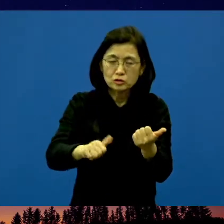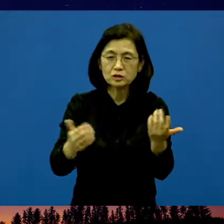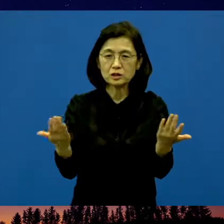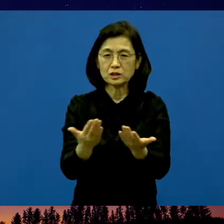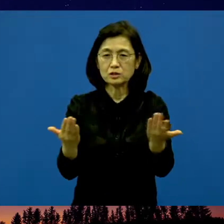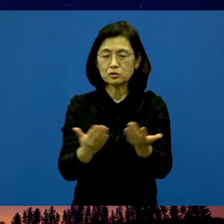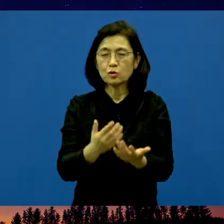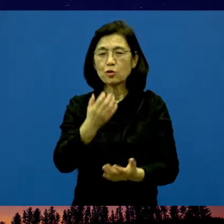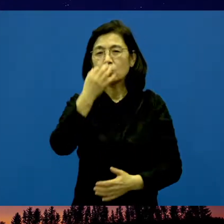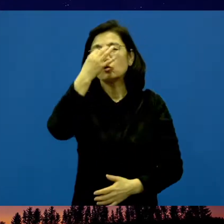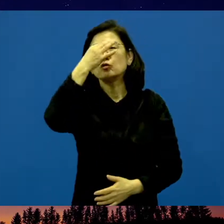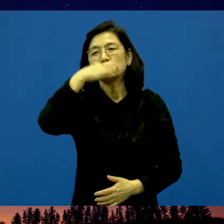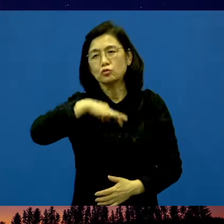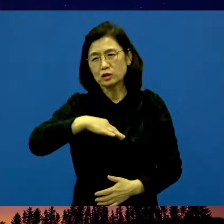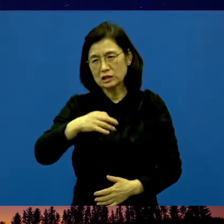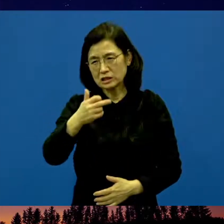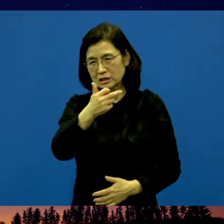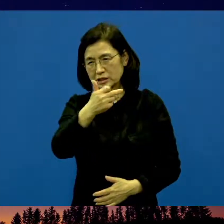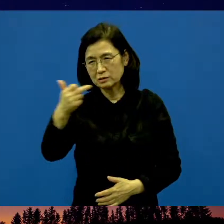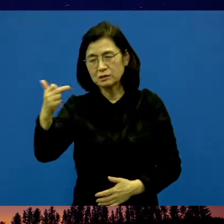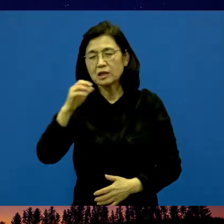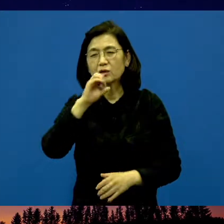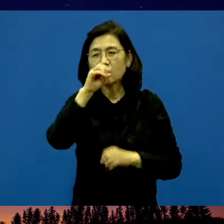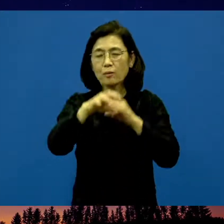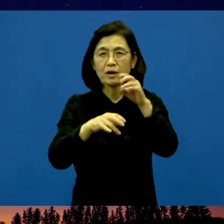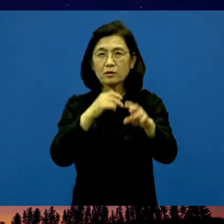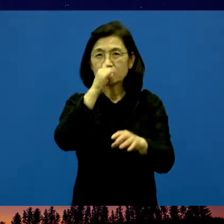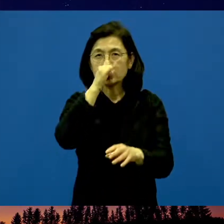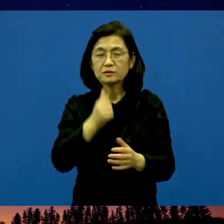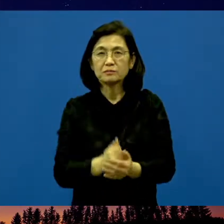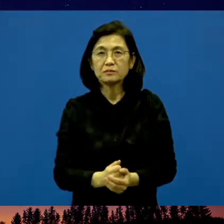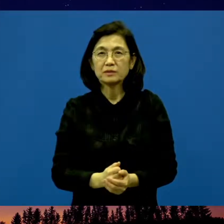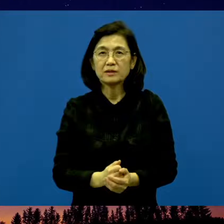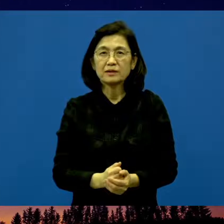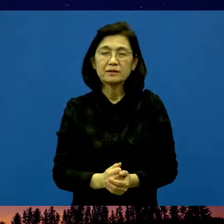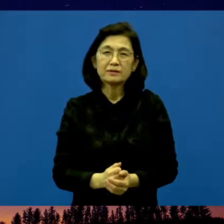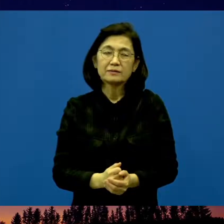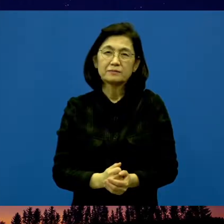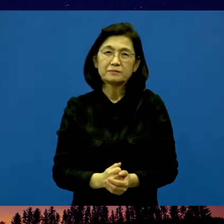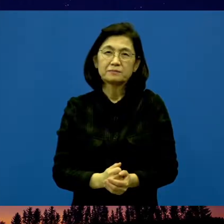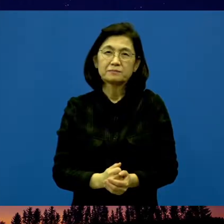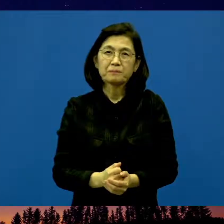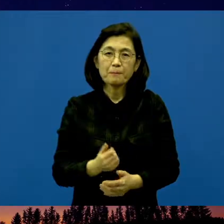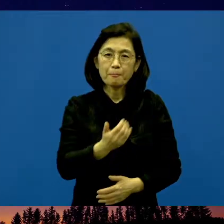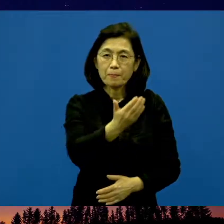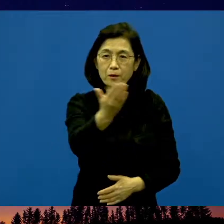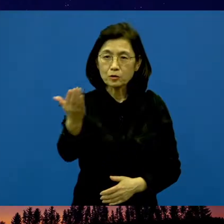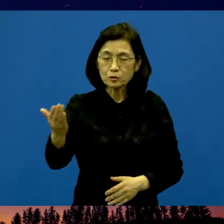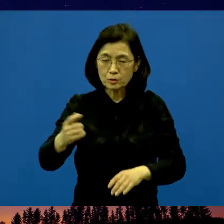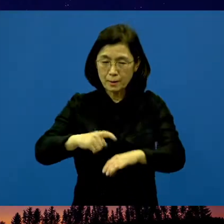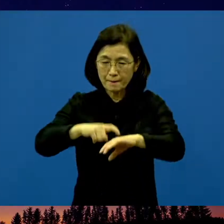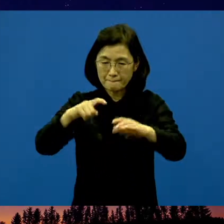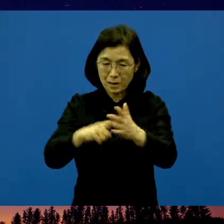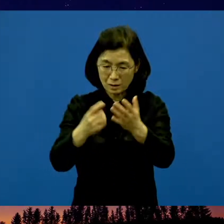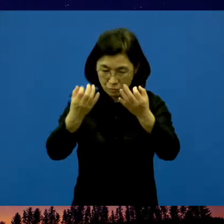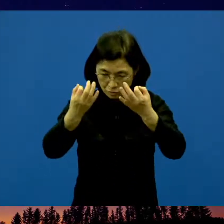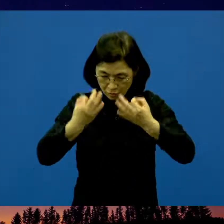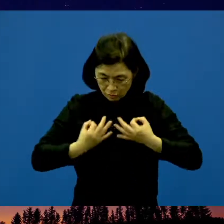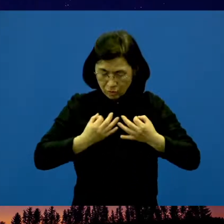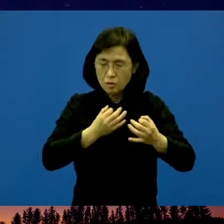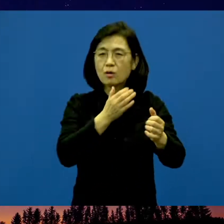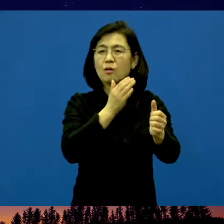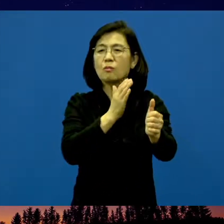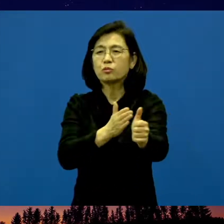보이고 있죠. 여러분, 하나님이 우리 안에서 행하시는 방식입니다. 자세히 여러분들의 마음 안에 일어나는 것들을